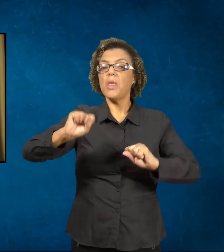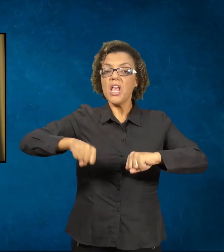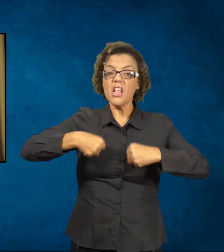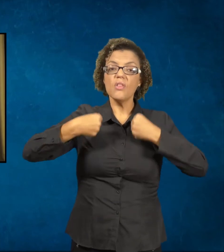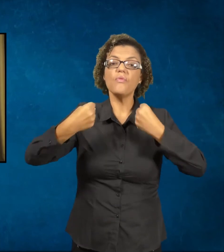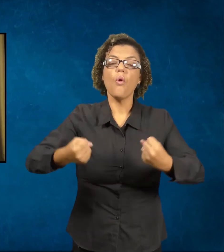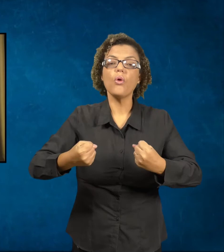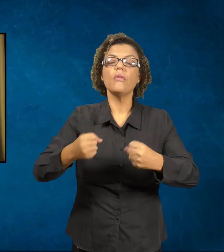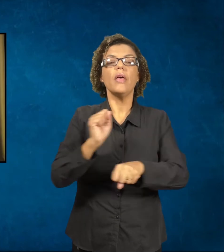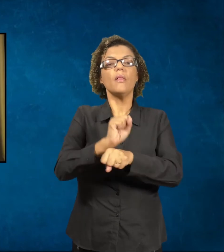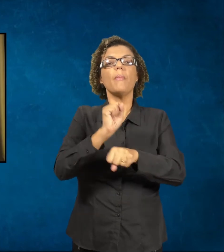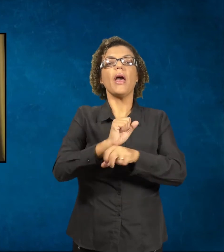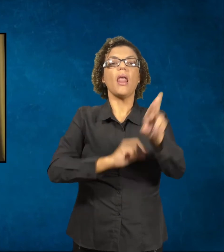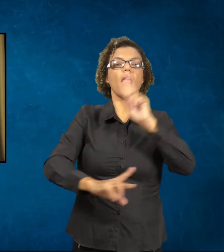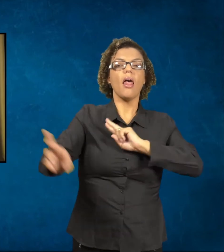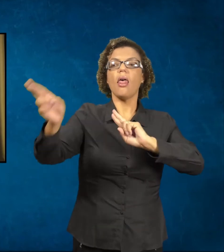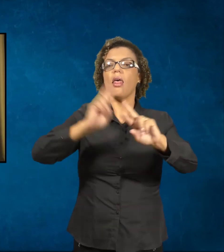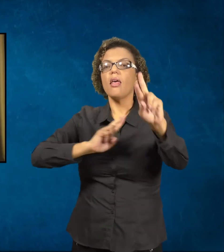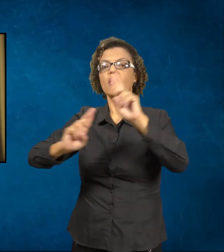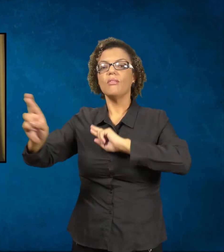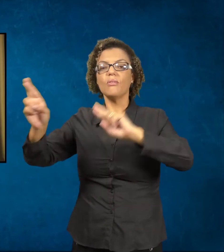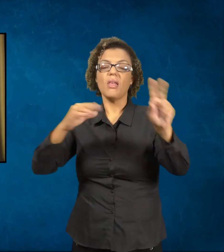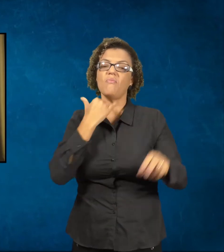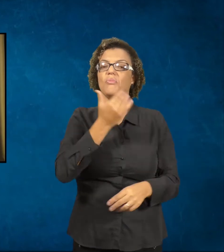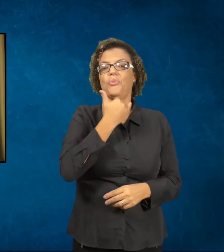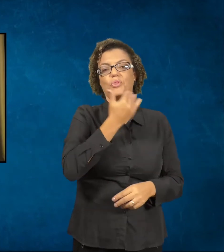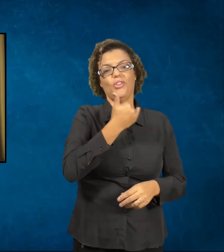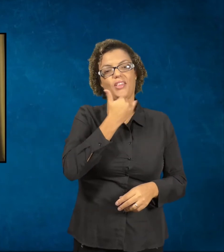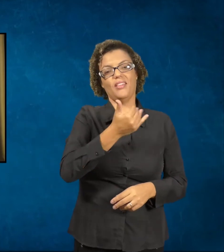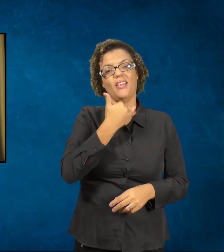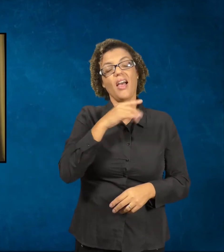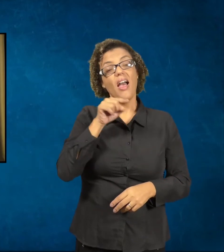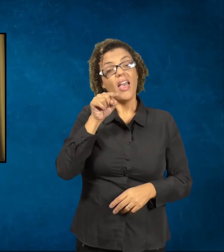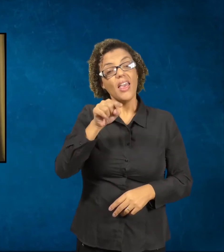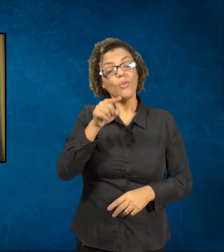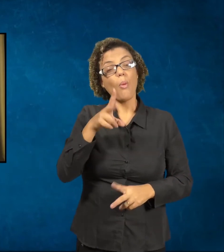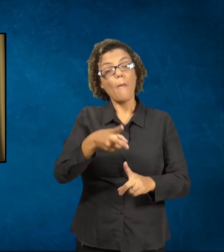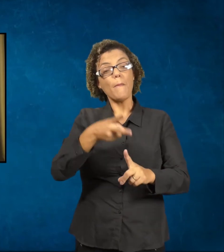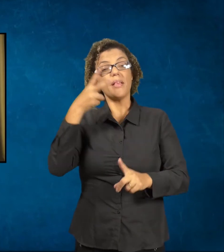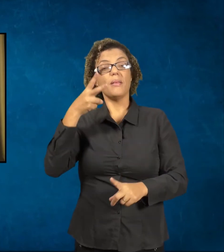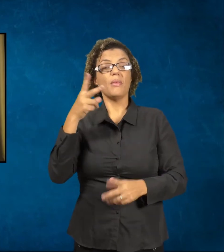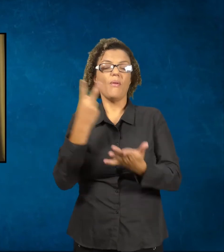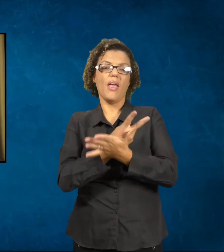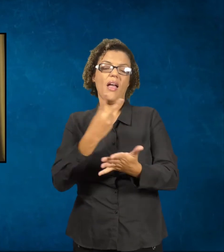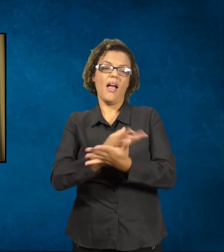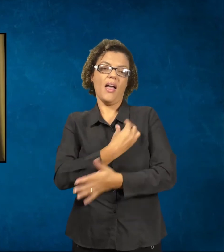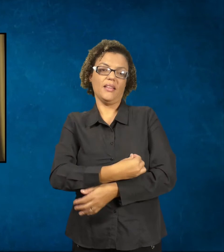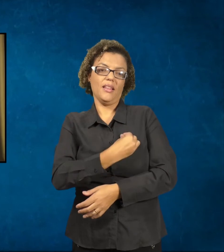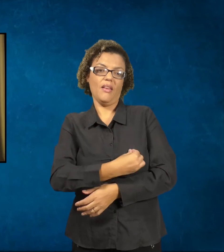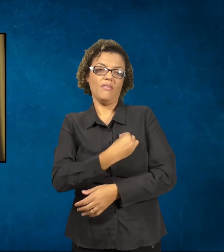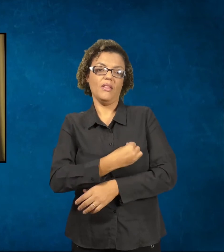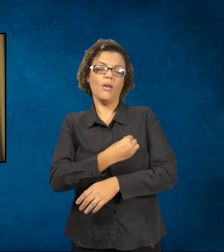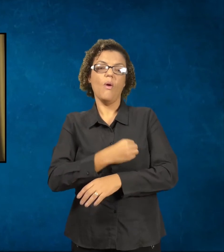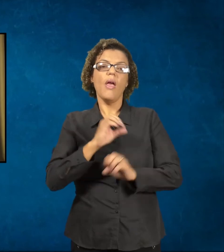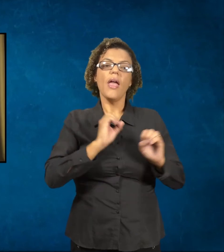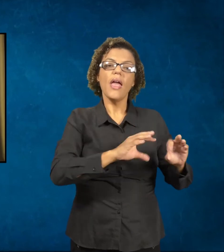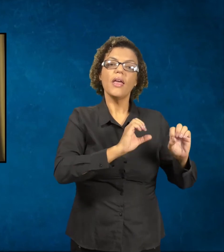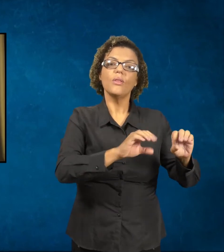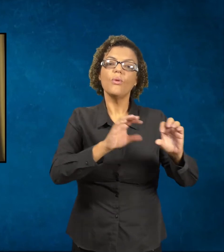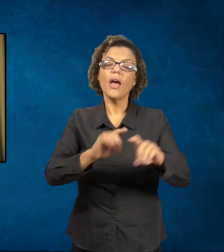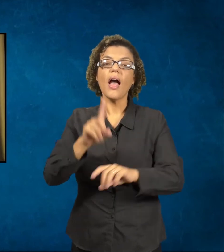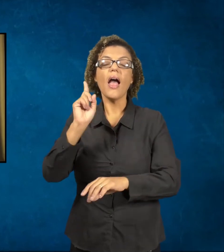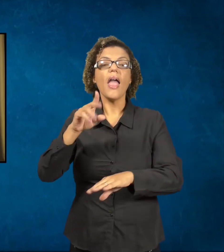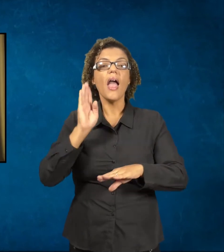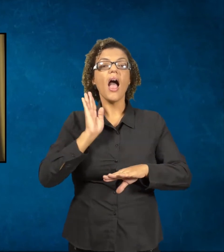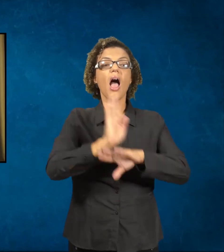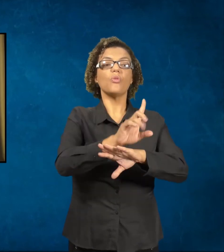e vão destruir as suas vidas com essa percepção falsa. Educar é ajudar a integrar as leis da natureza, seja lá